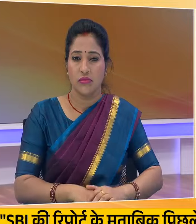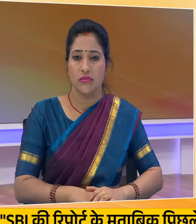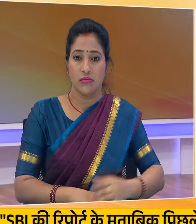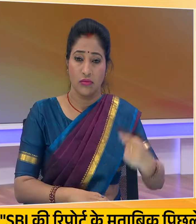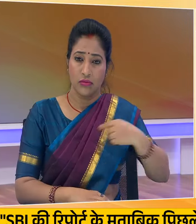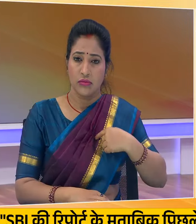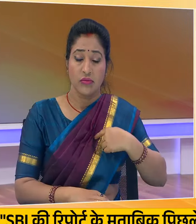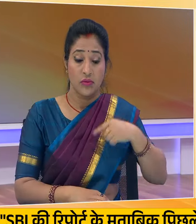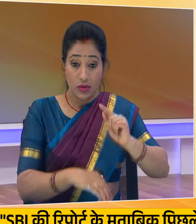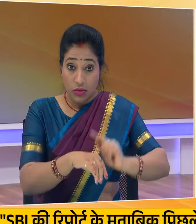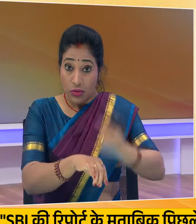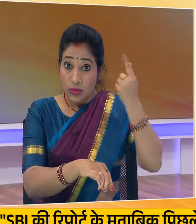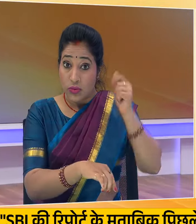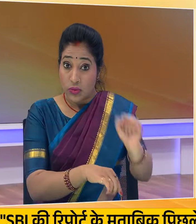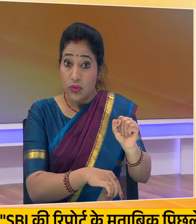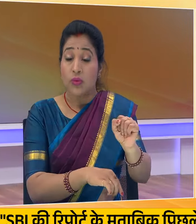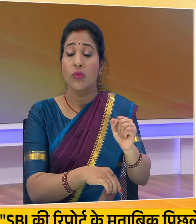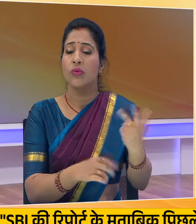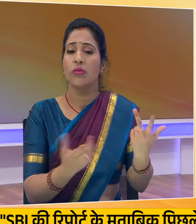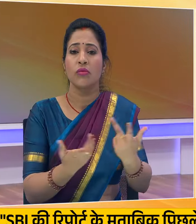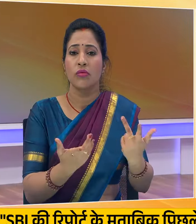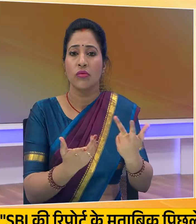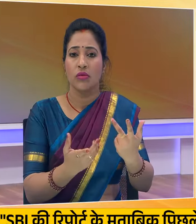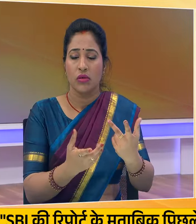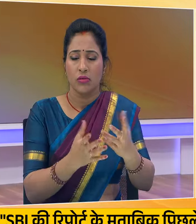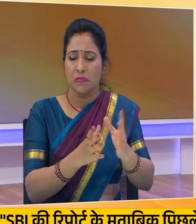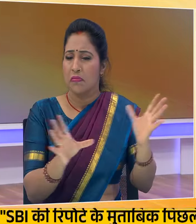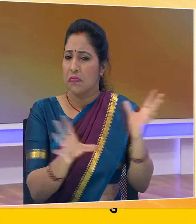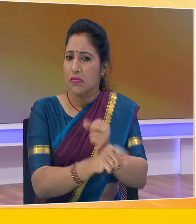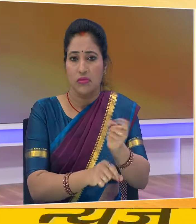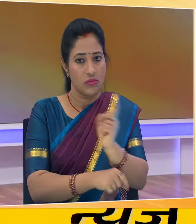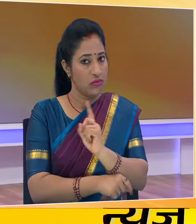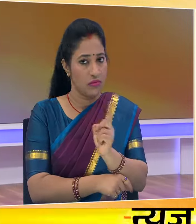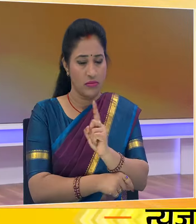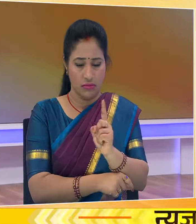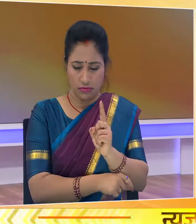हमें इस मौके को गंवाना नहीं है।